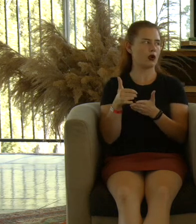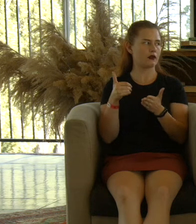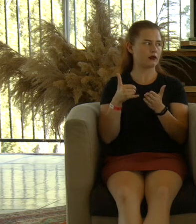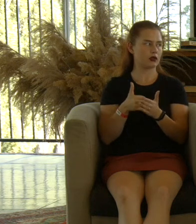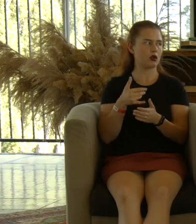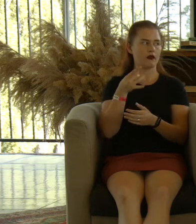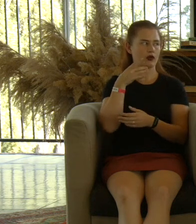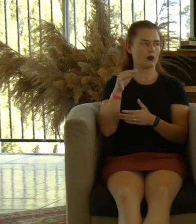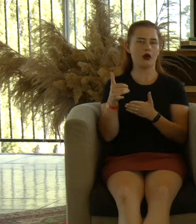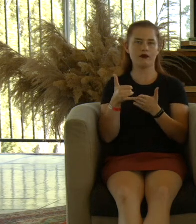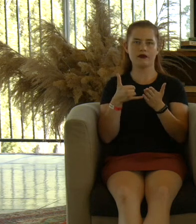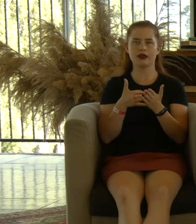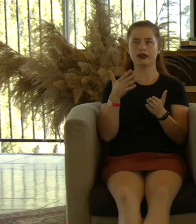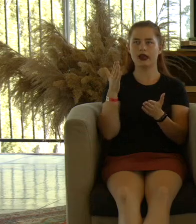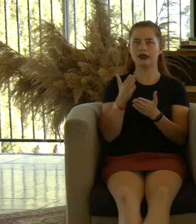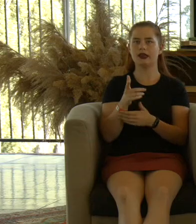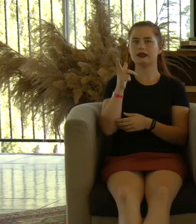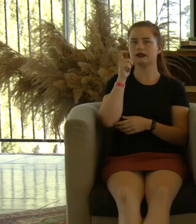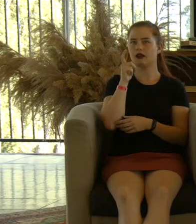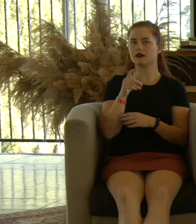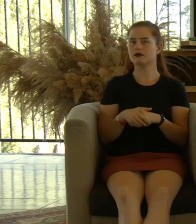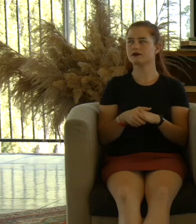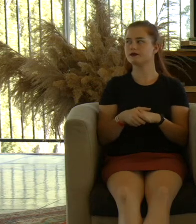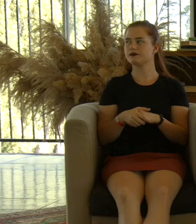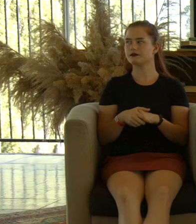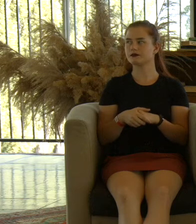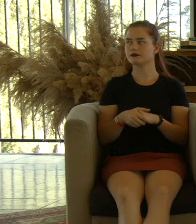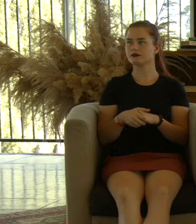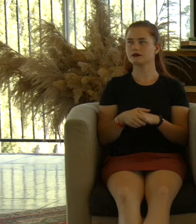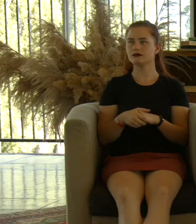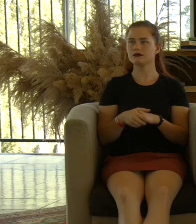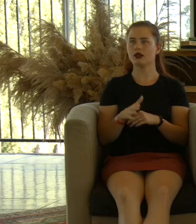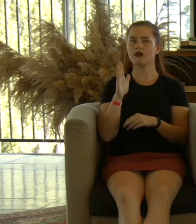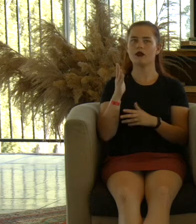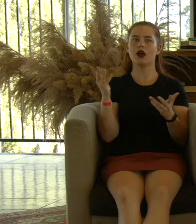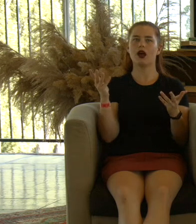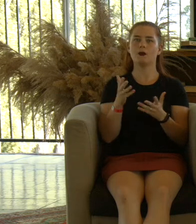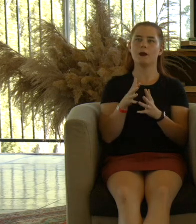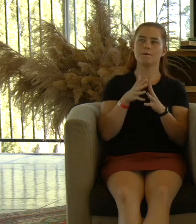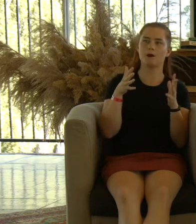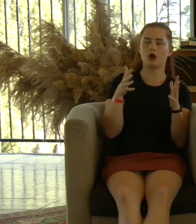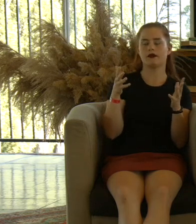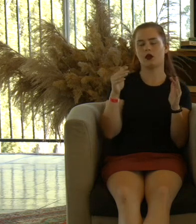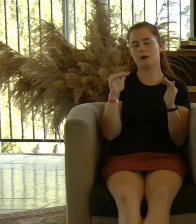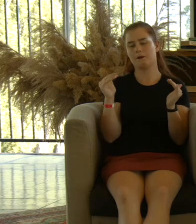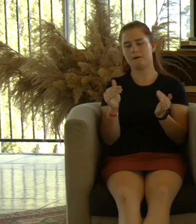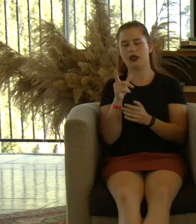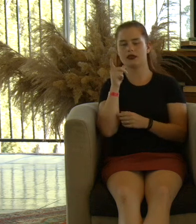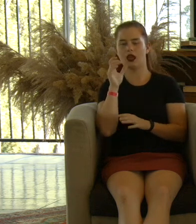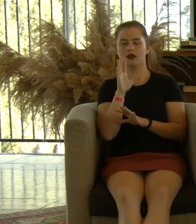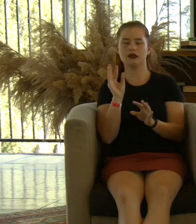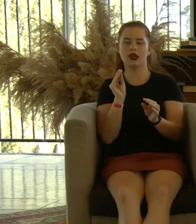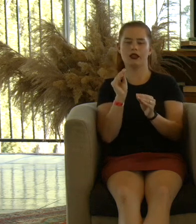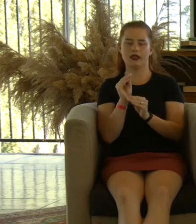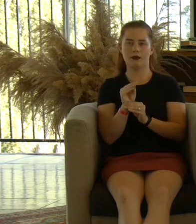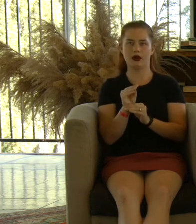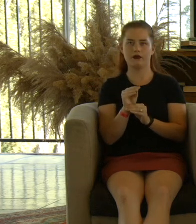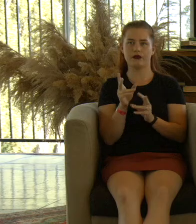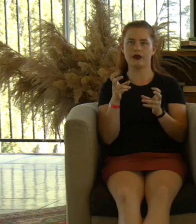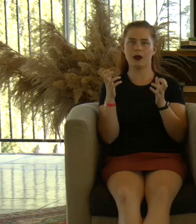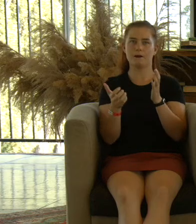любом вине, абсолютно в любом вине есть сахар. То есть в каком-то его больше, сахар не добавленный. Смотрите,